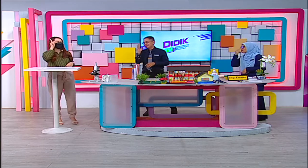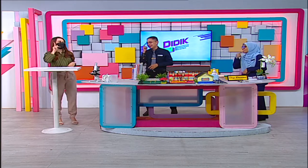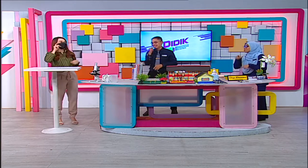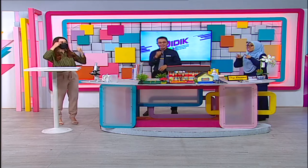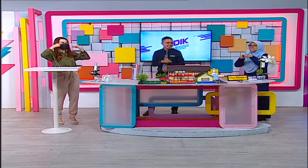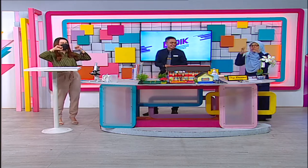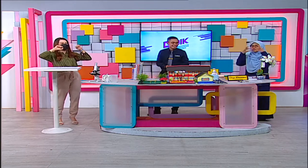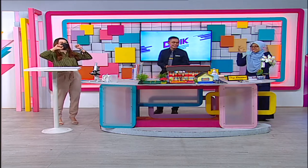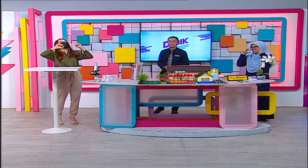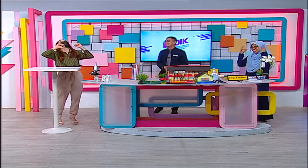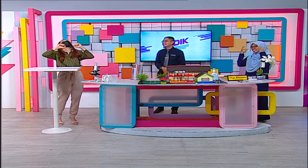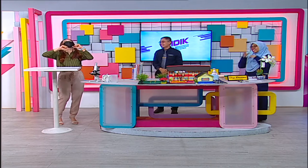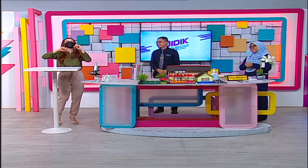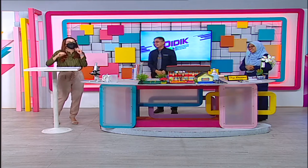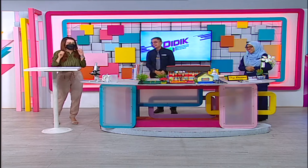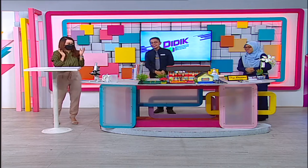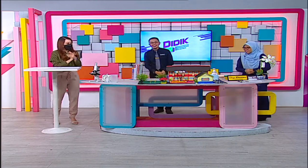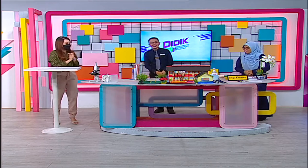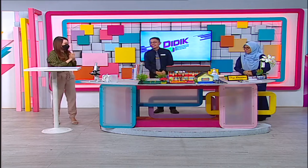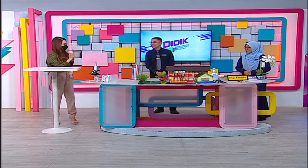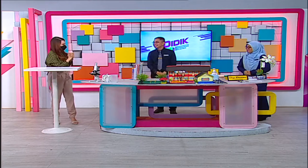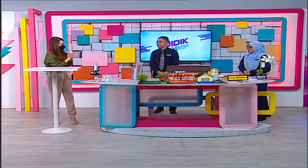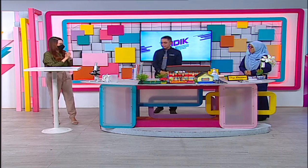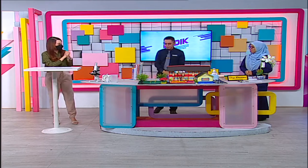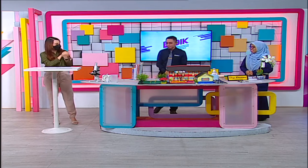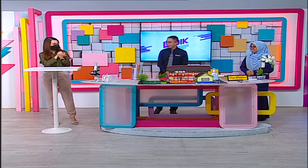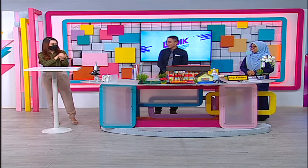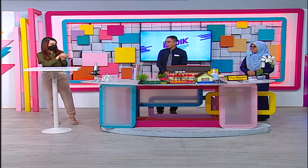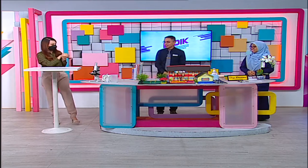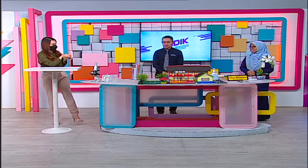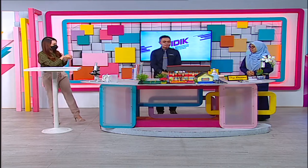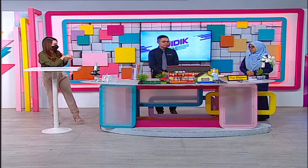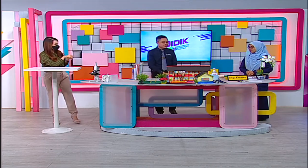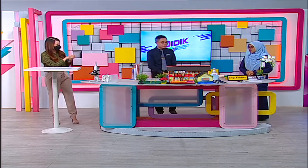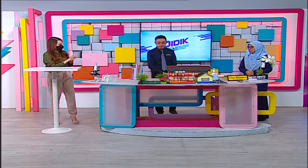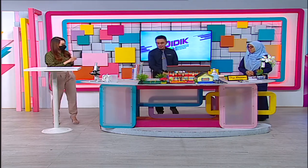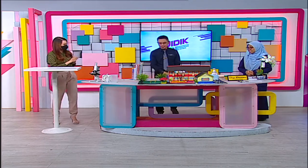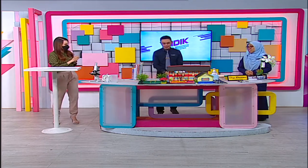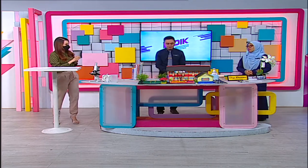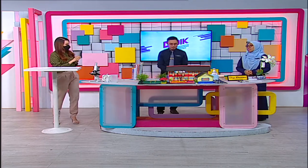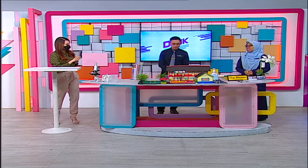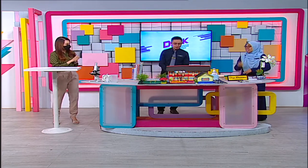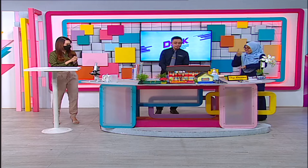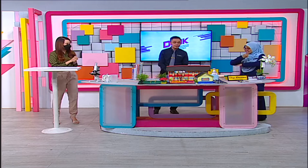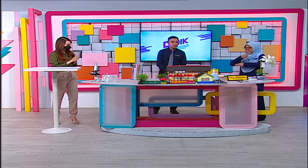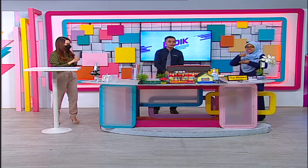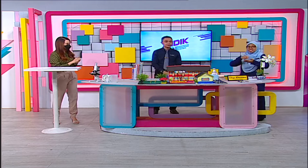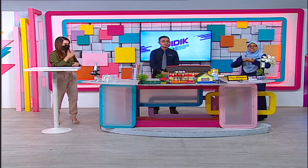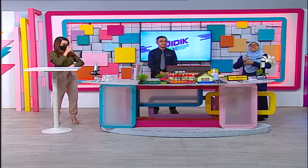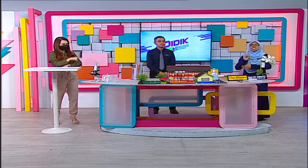Comel macam kucing. Okey, baik. Tajuk pembelajaran kita hari ini, cikgu. Okay. Baiklah, hari ini